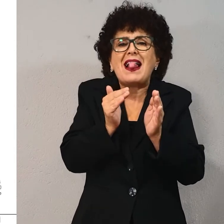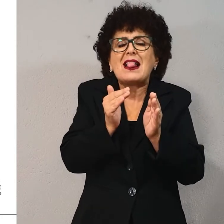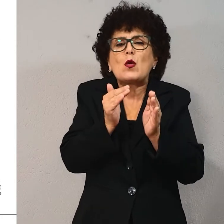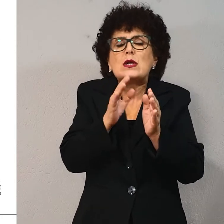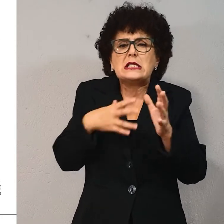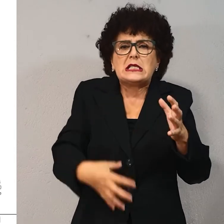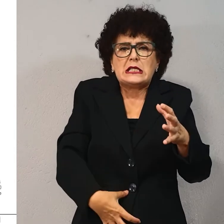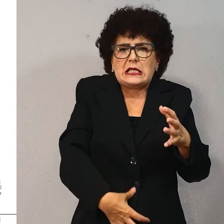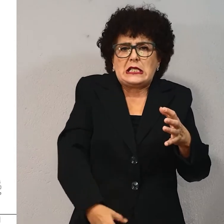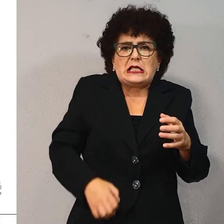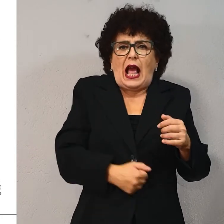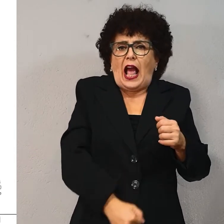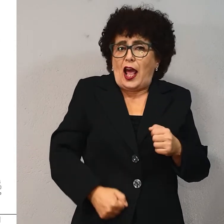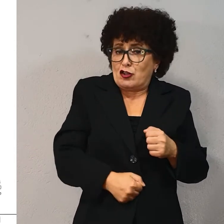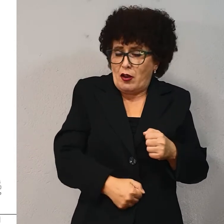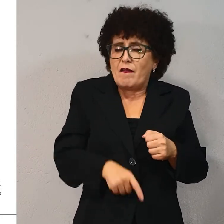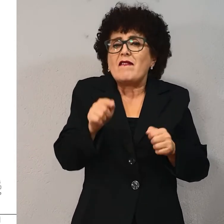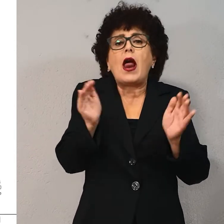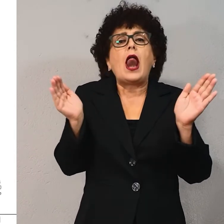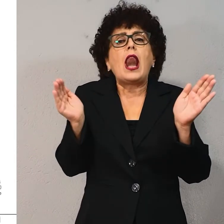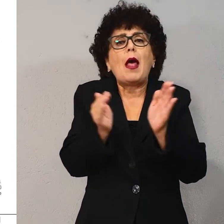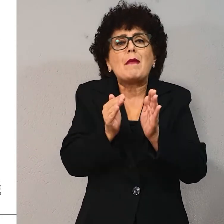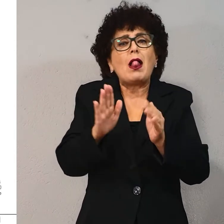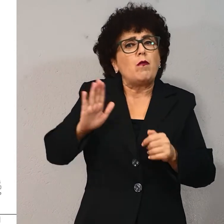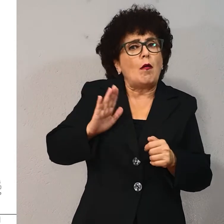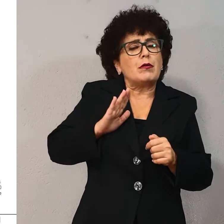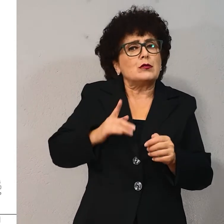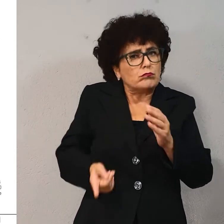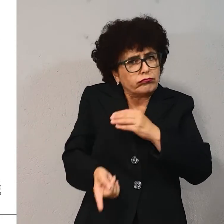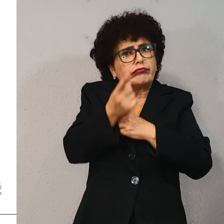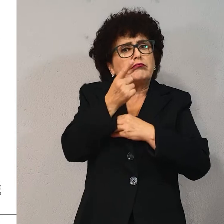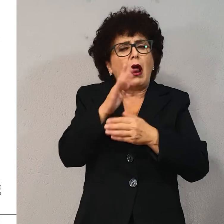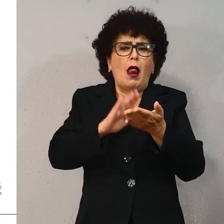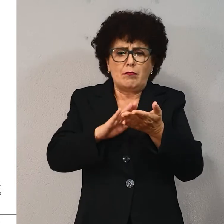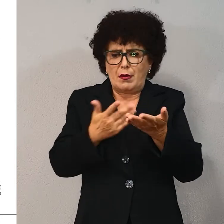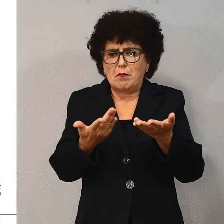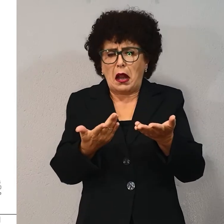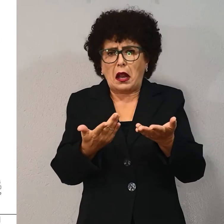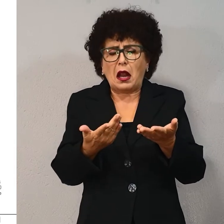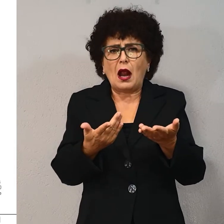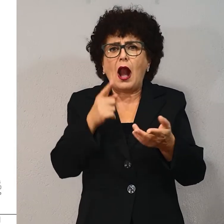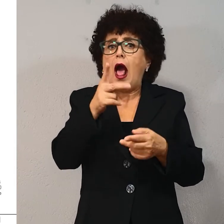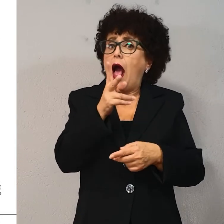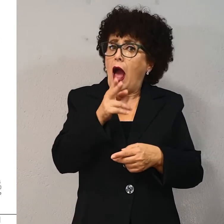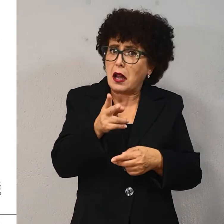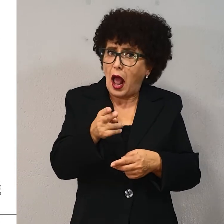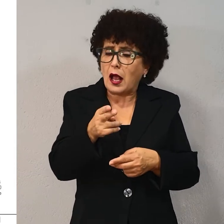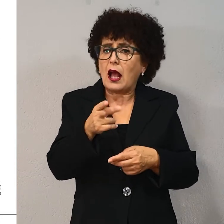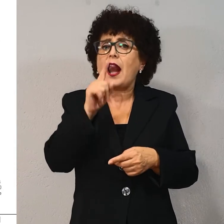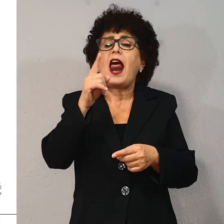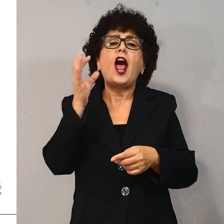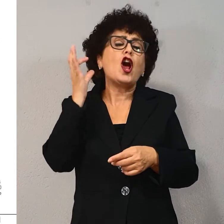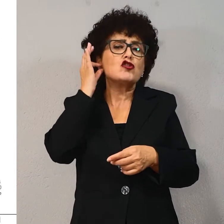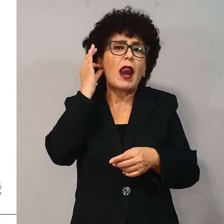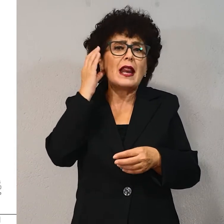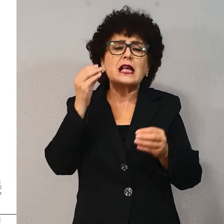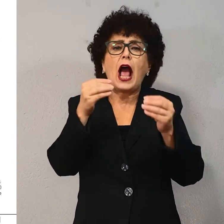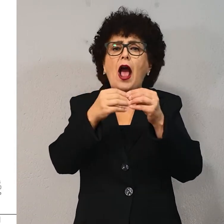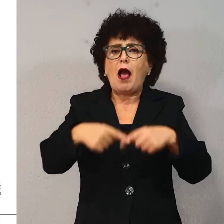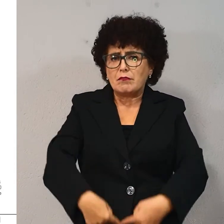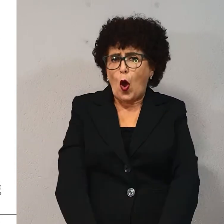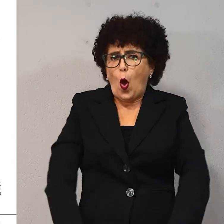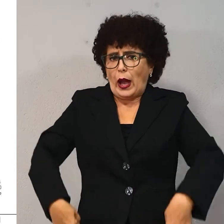перименструални грчеви. Го намалуваат ризикот од појава на одредени форми на рак на женските генитални